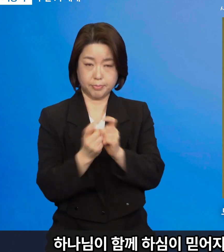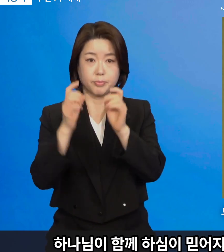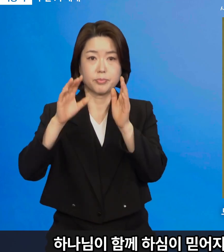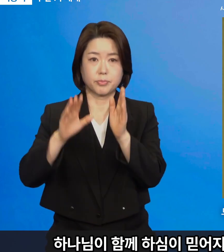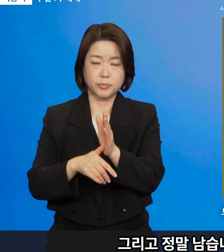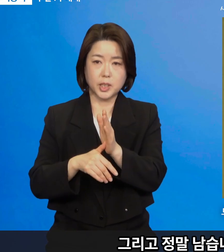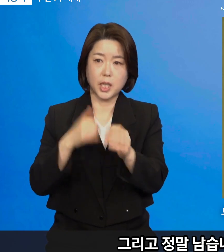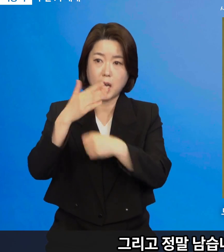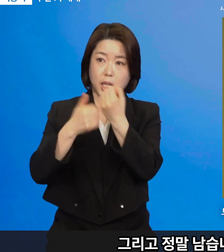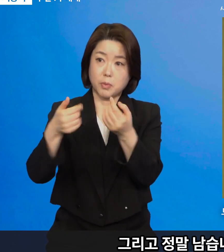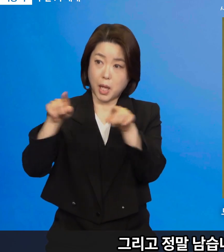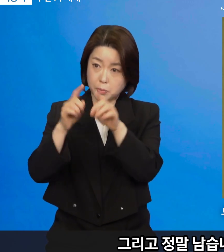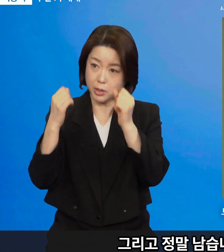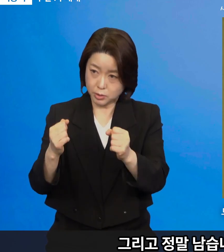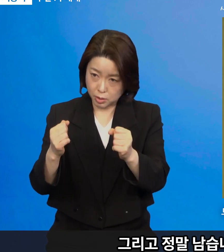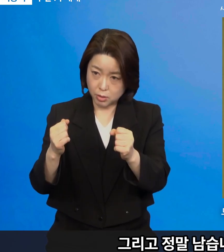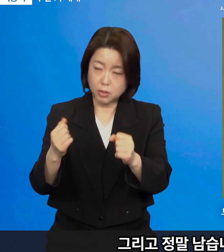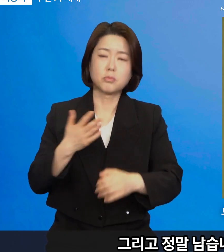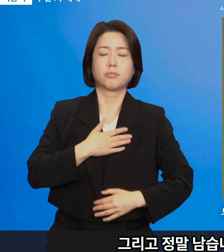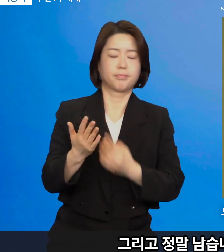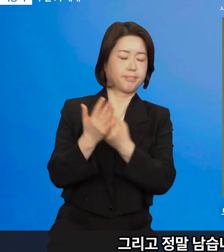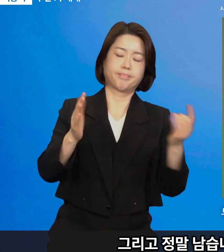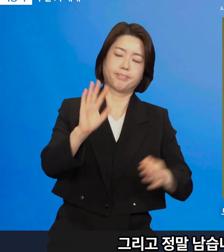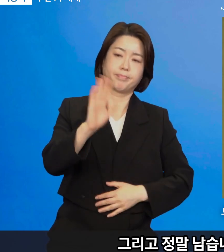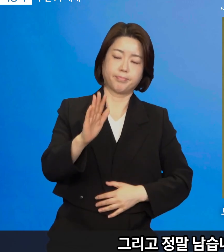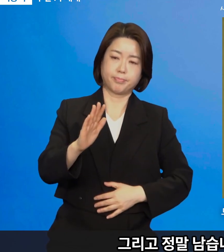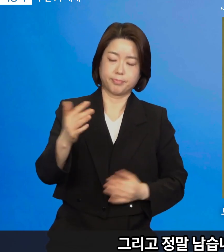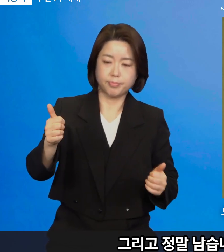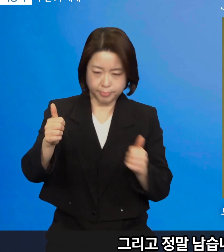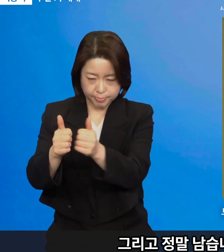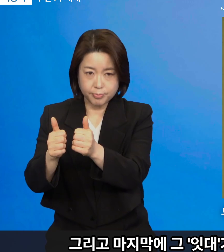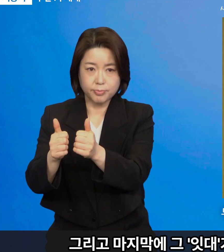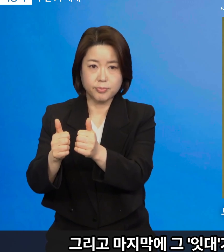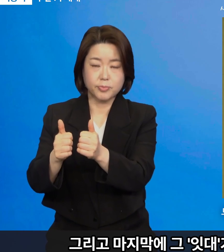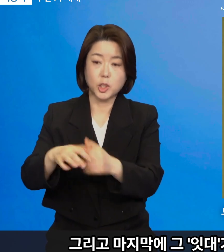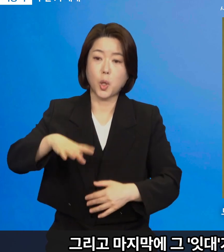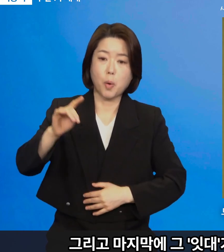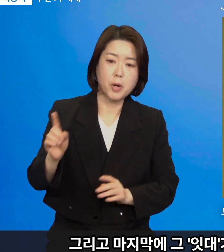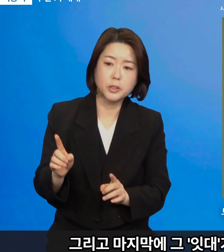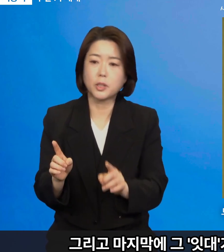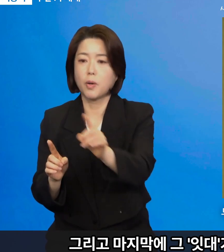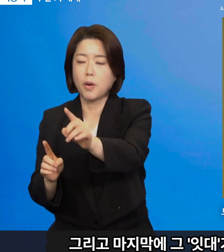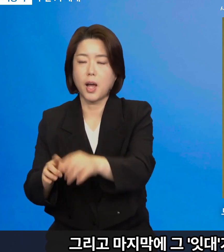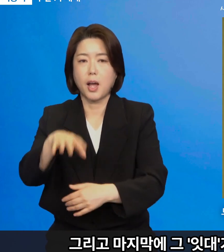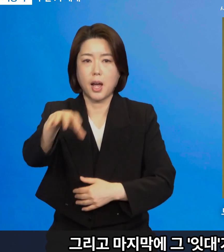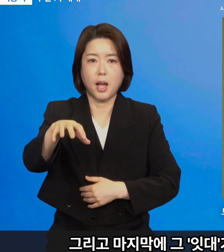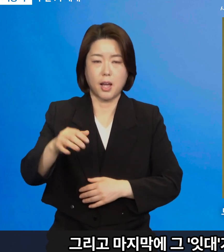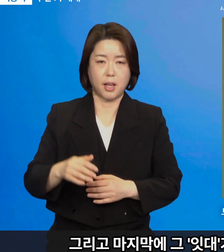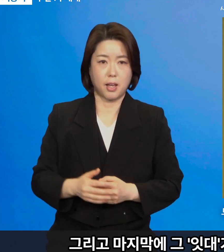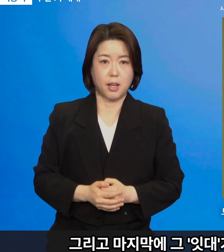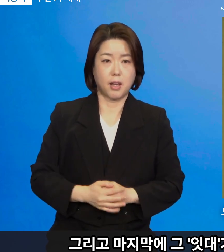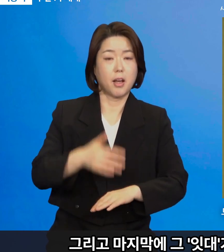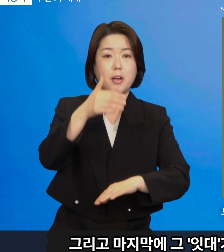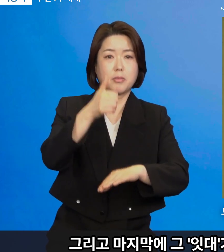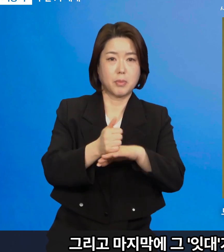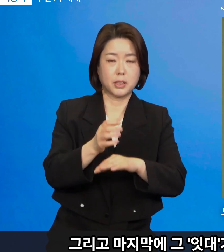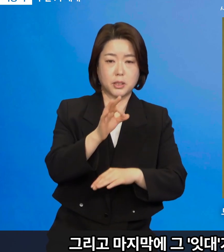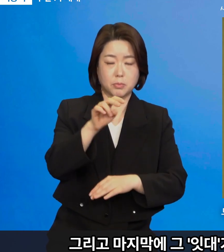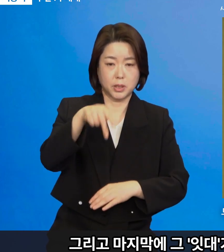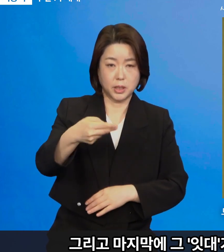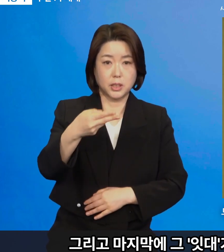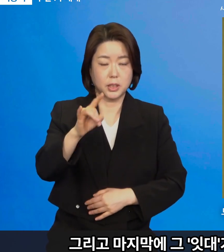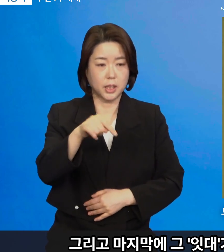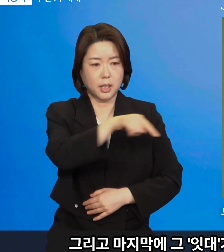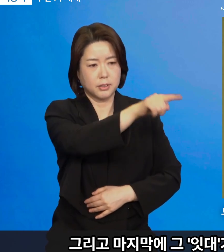떠나지 않겠다는 거예요. 그래서 정말 남습니다. 그래서 먼저 가. 그리고 마지막에 그 이때가 이 반란군을 제압을